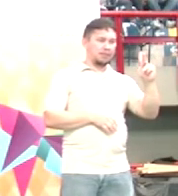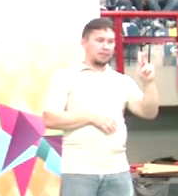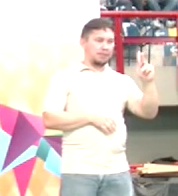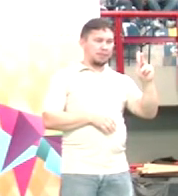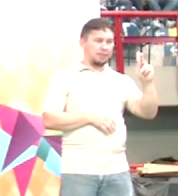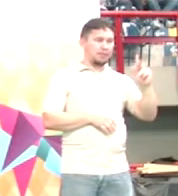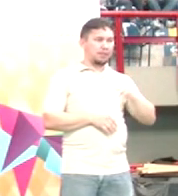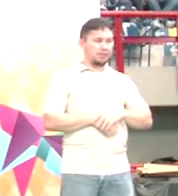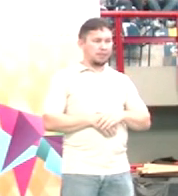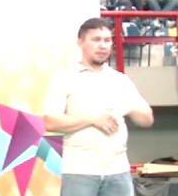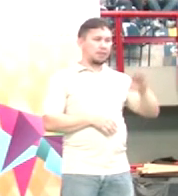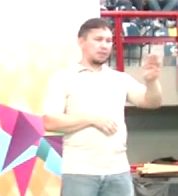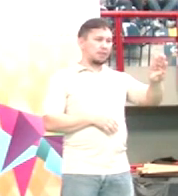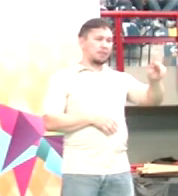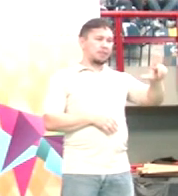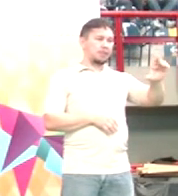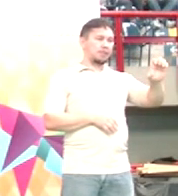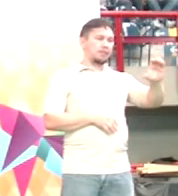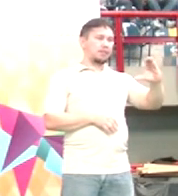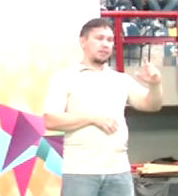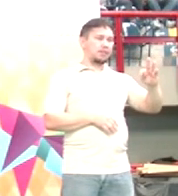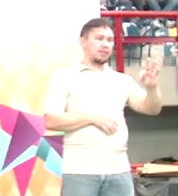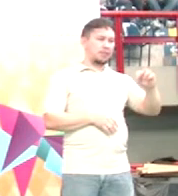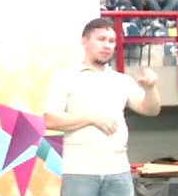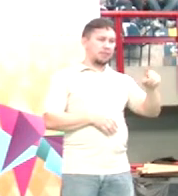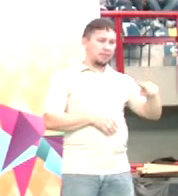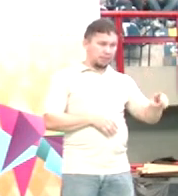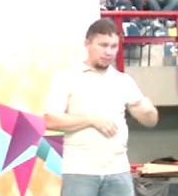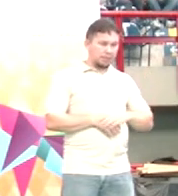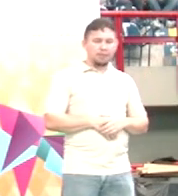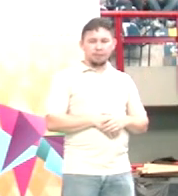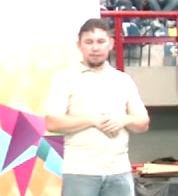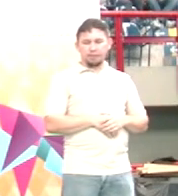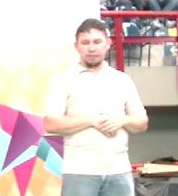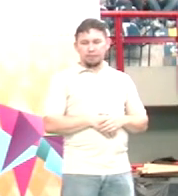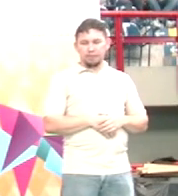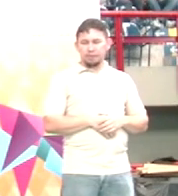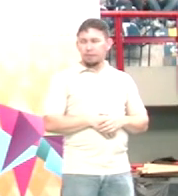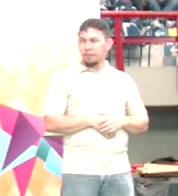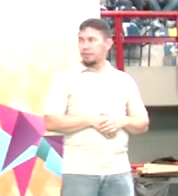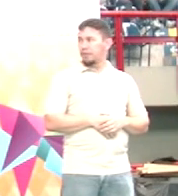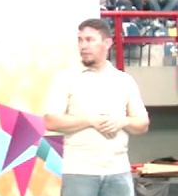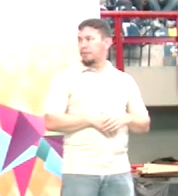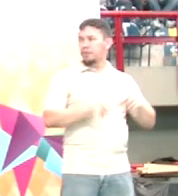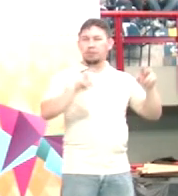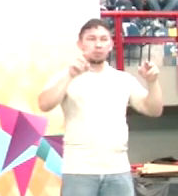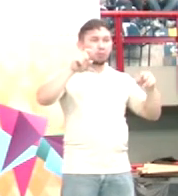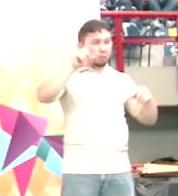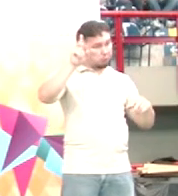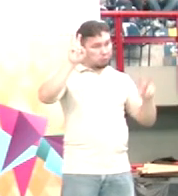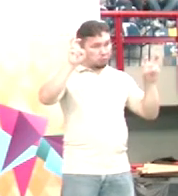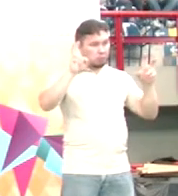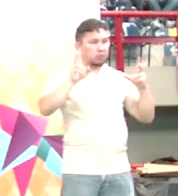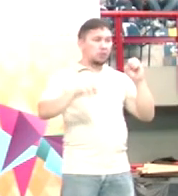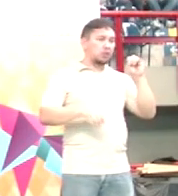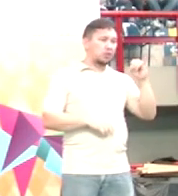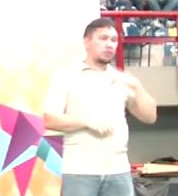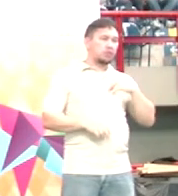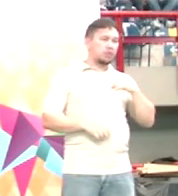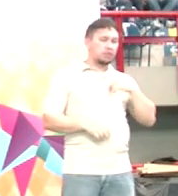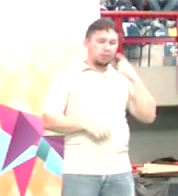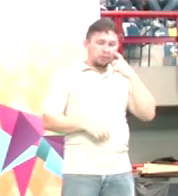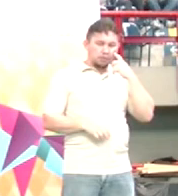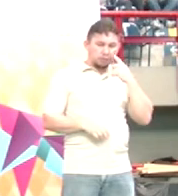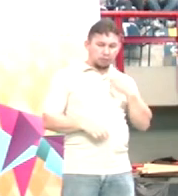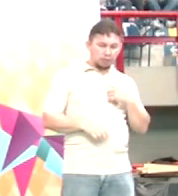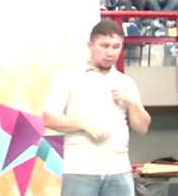Z, né? B-L-I-T-Z, blitz, com aspa. Se for no plural, com